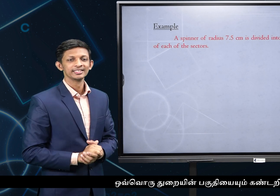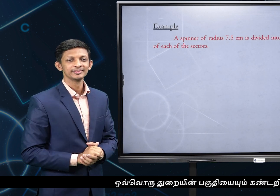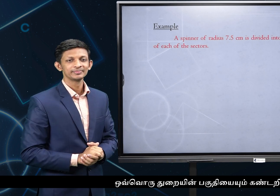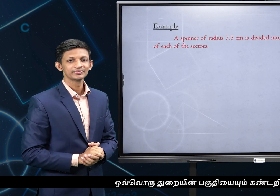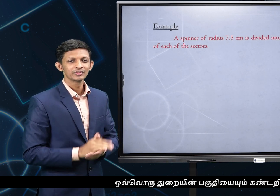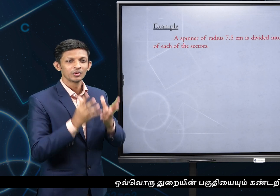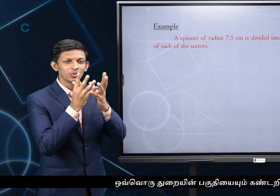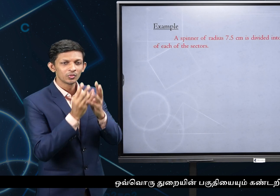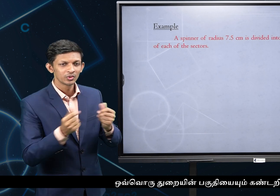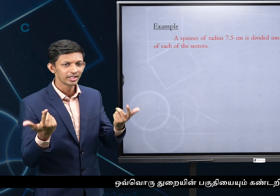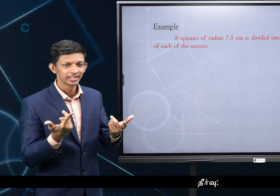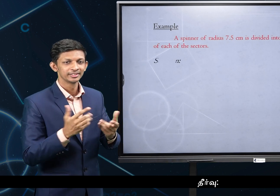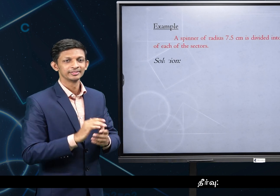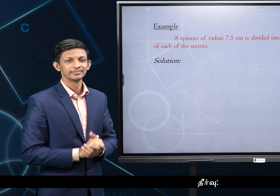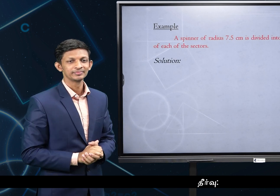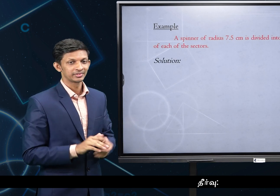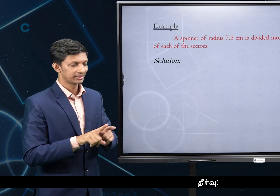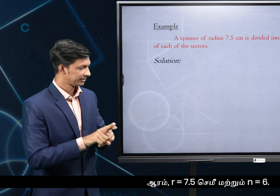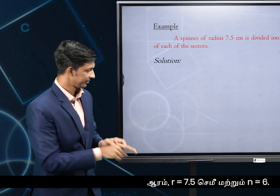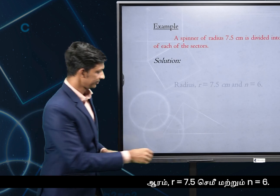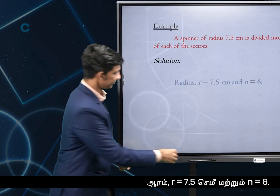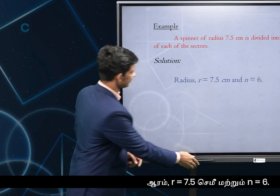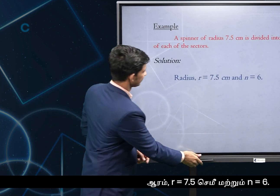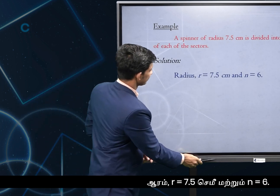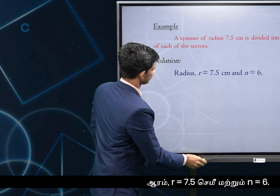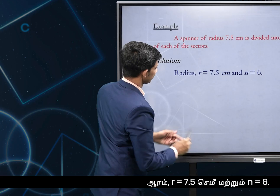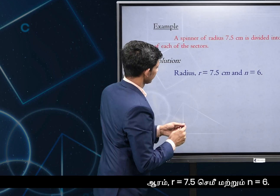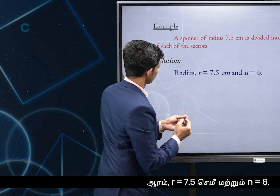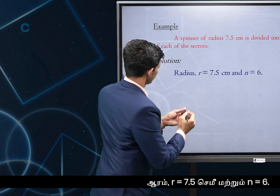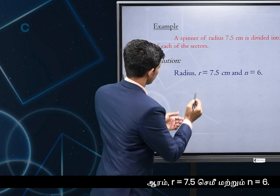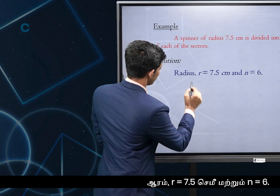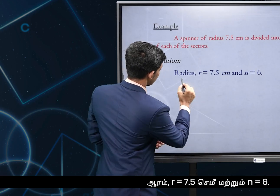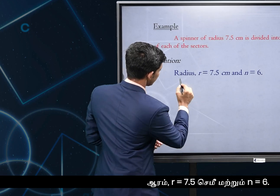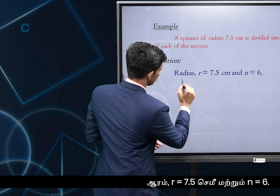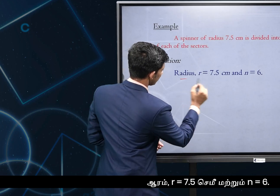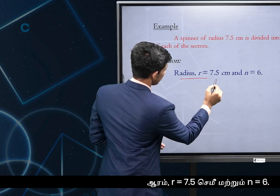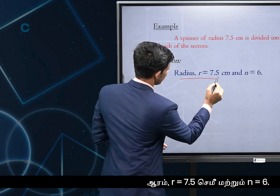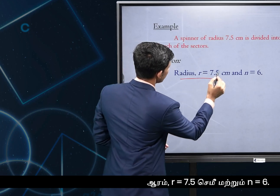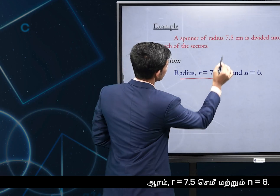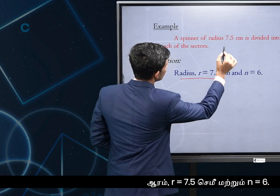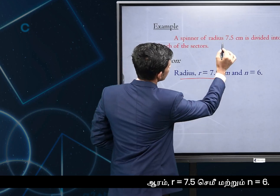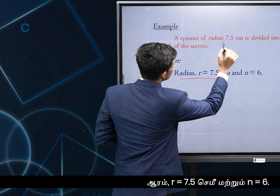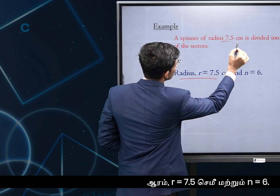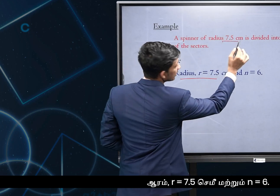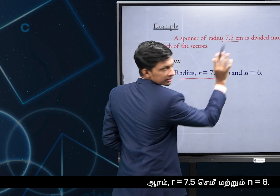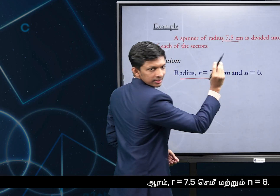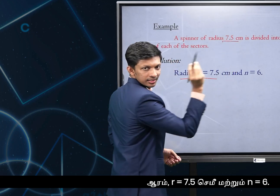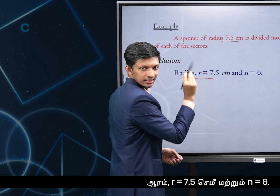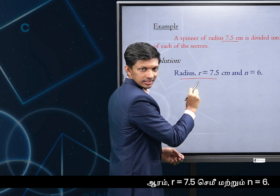பகுதியையும் கண்டறியவும். தீர்வு: ஆரம் R ஈடு 7.5 சென்டிமீட்டர்